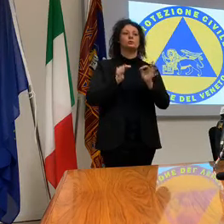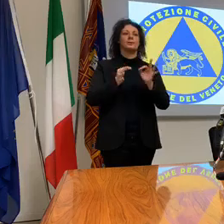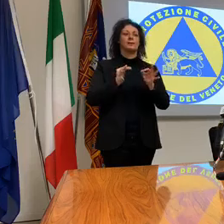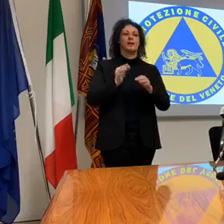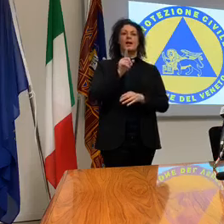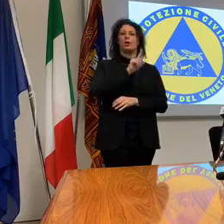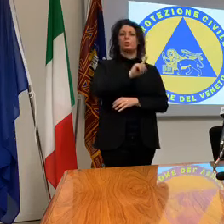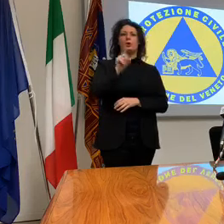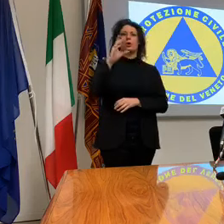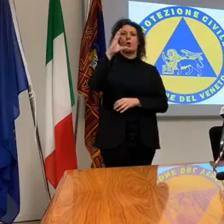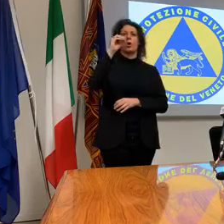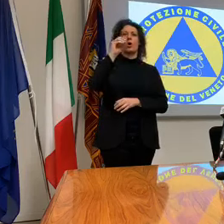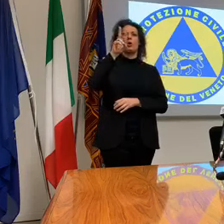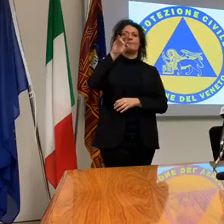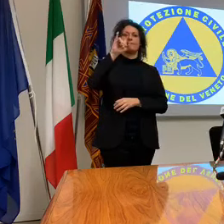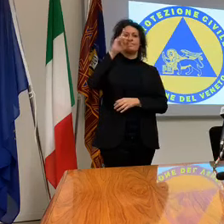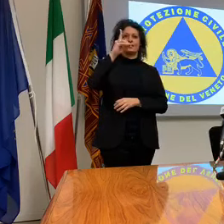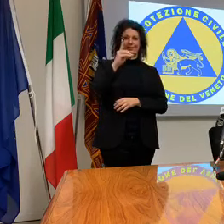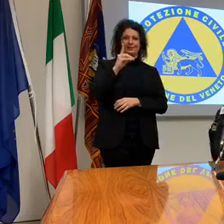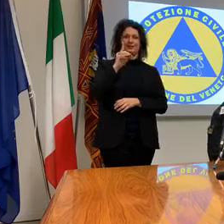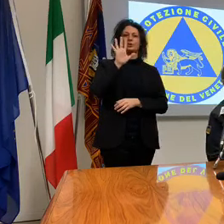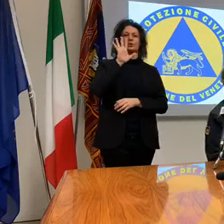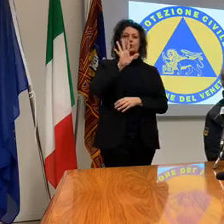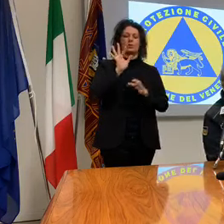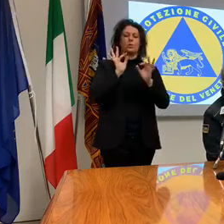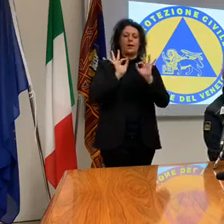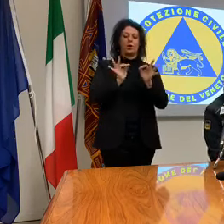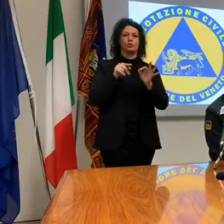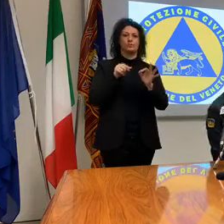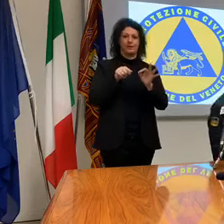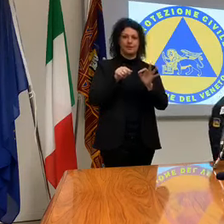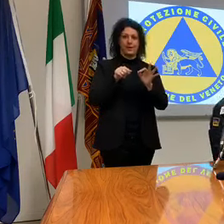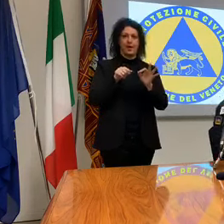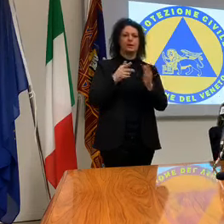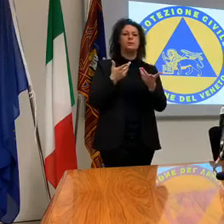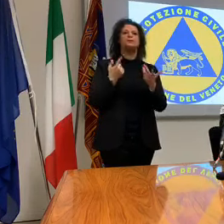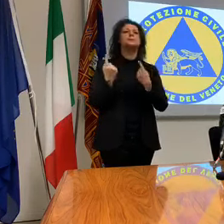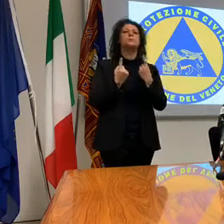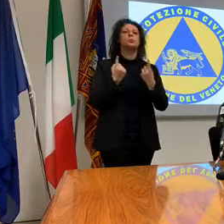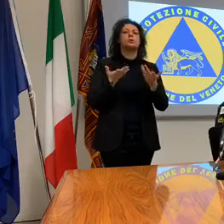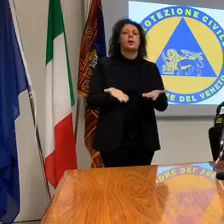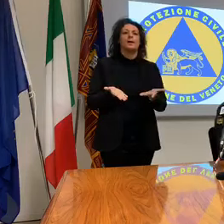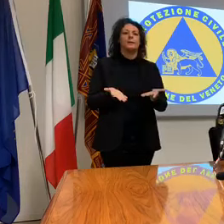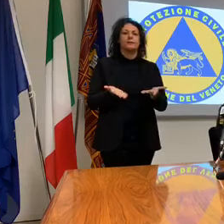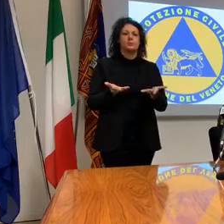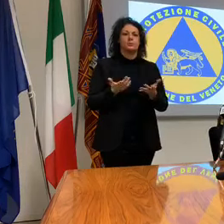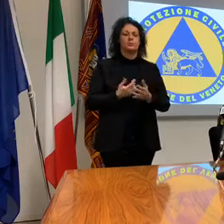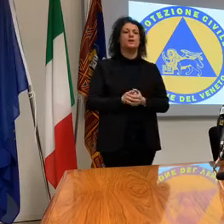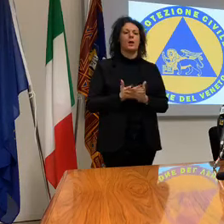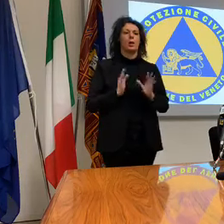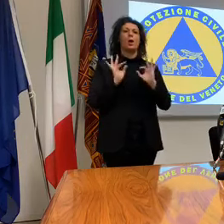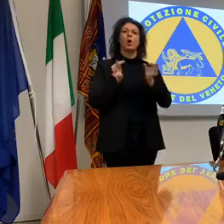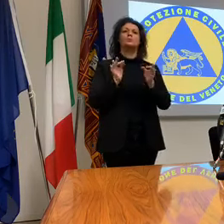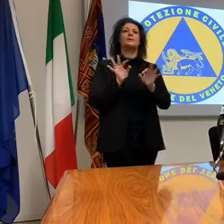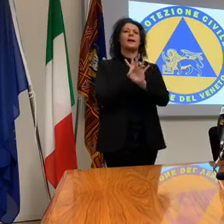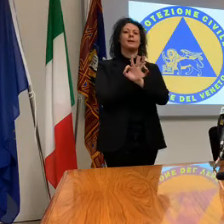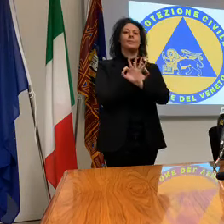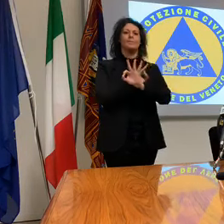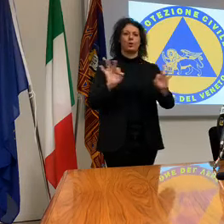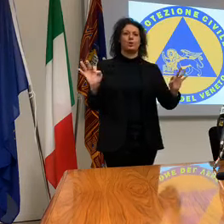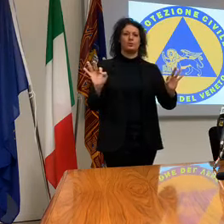da usare in caso d'emergenza? Ecco, questa è proprio la protezione civile. Gli ospedali sono pronti. Dai